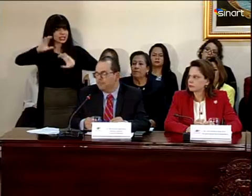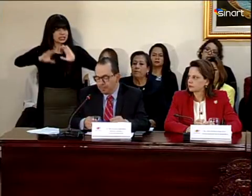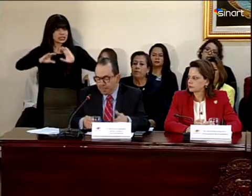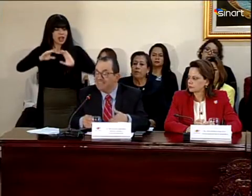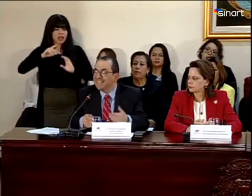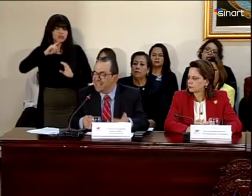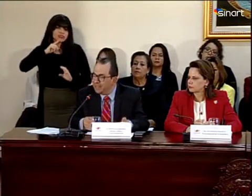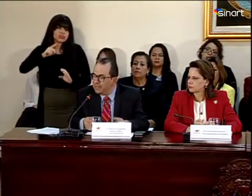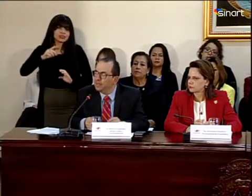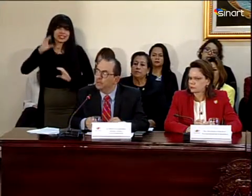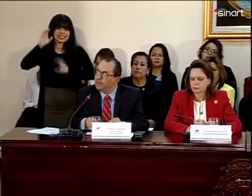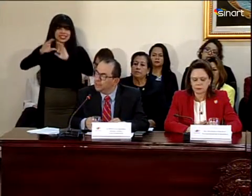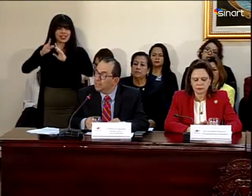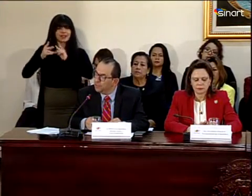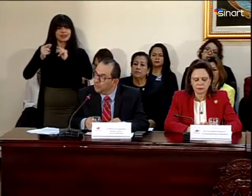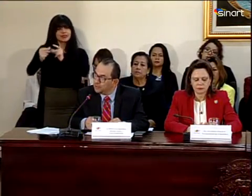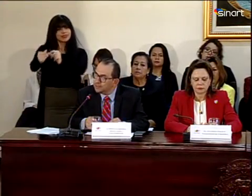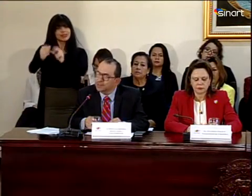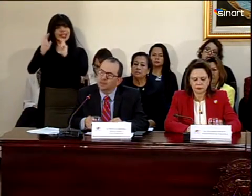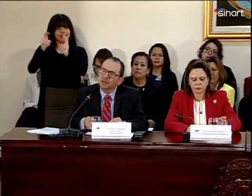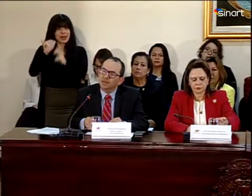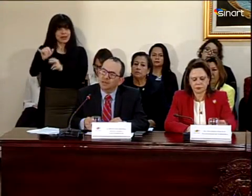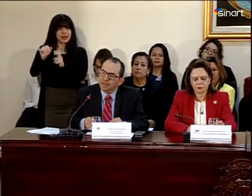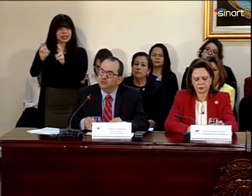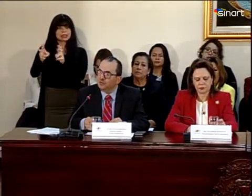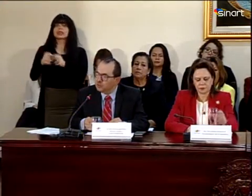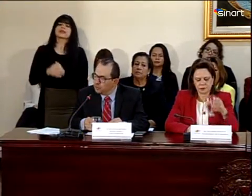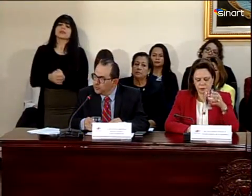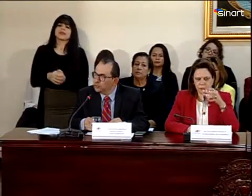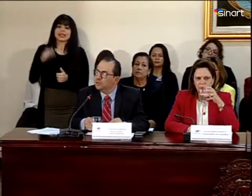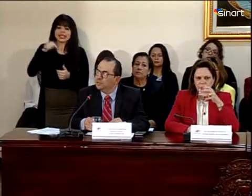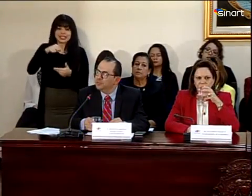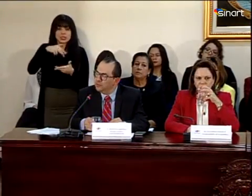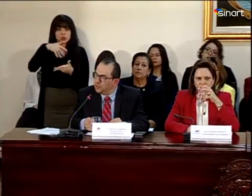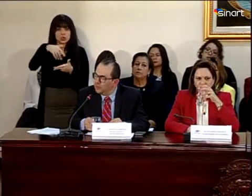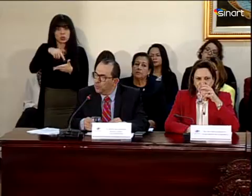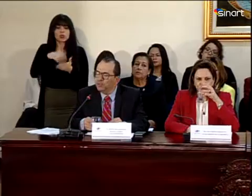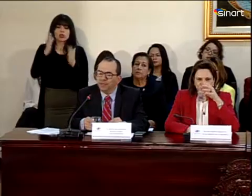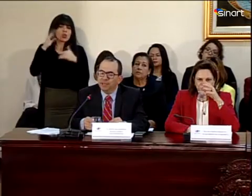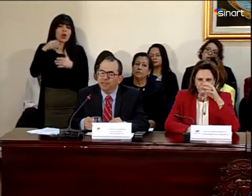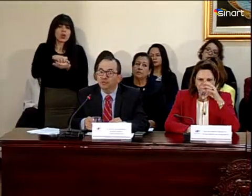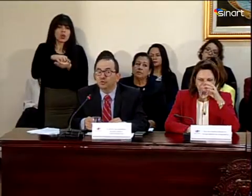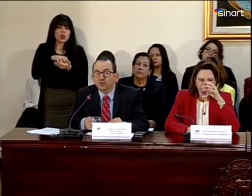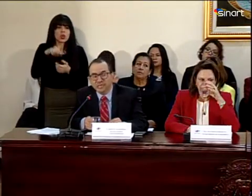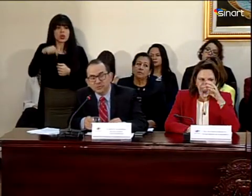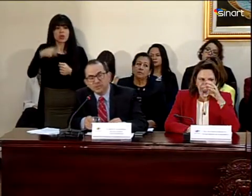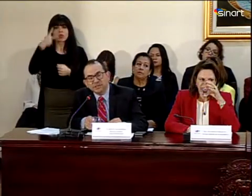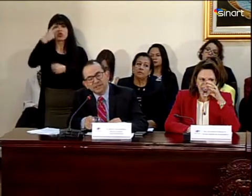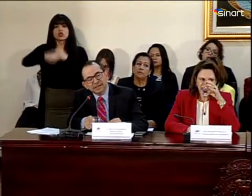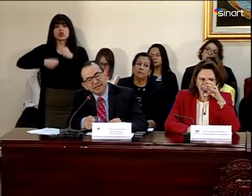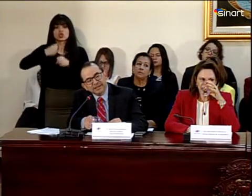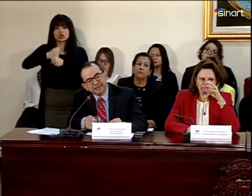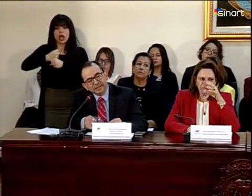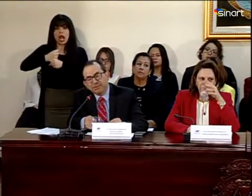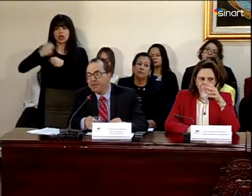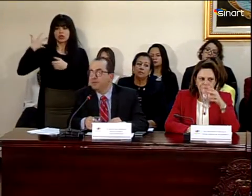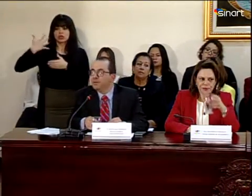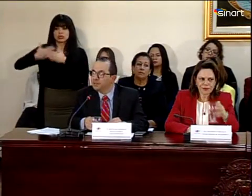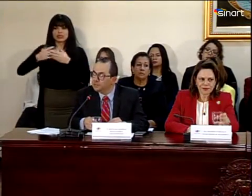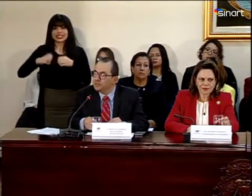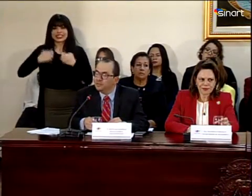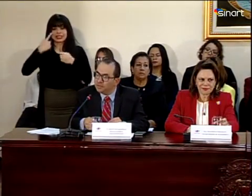tan acelerada en una materia como esta. Estos estudios, sin duda alguna, en estos 2 años que existen